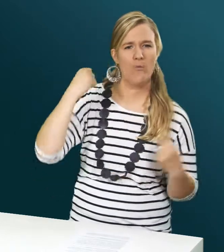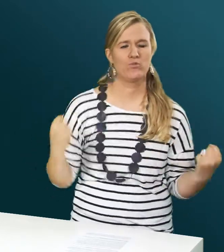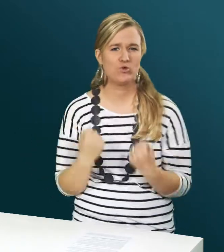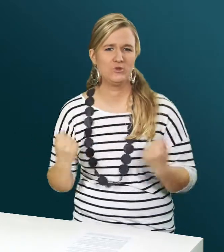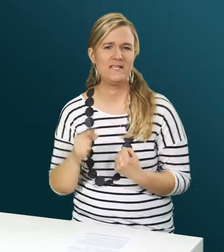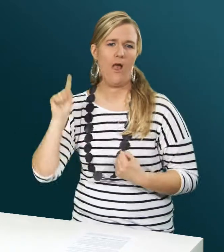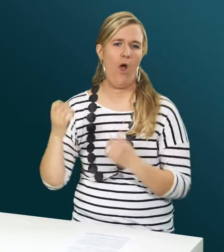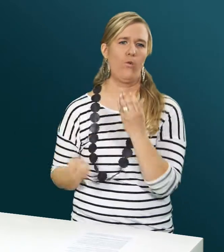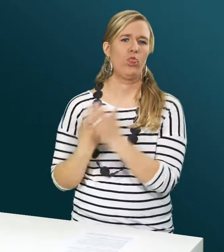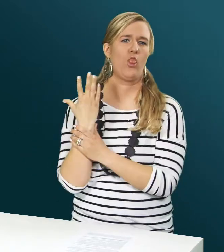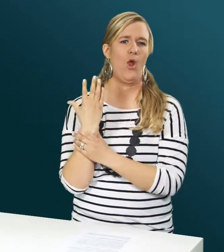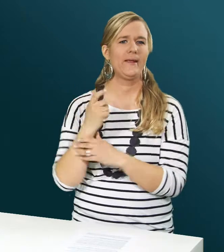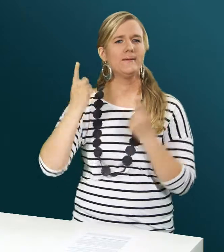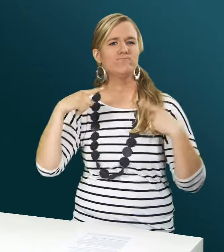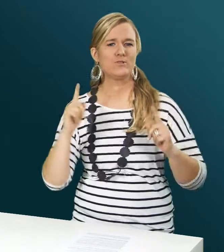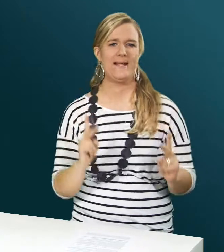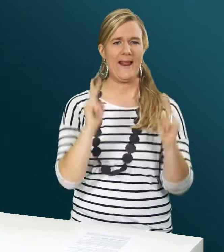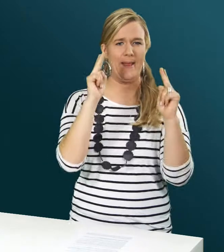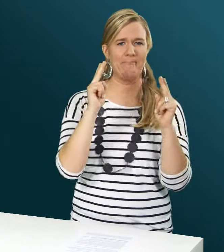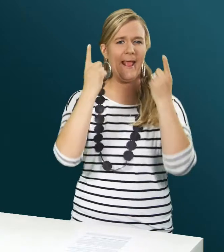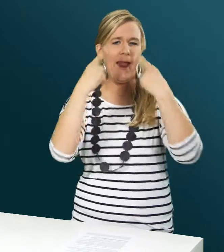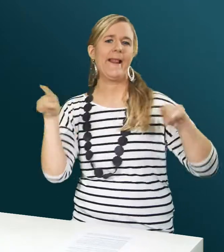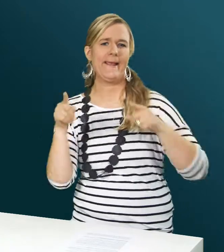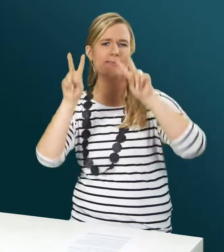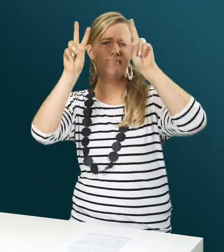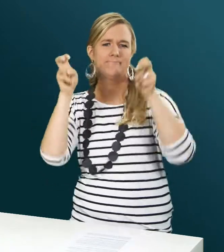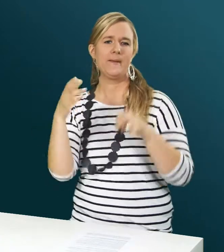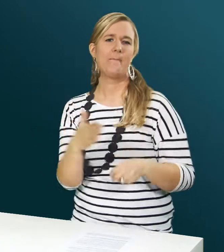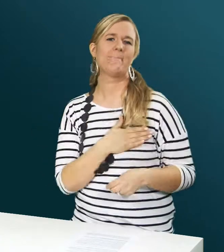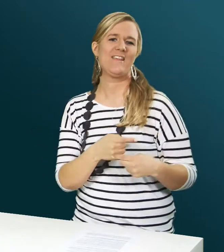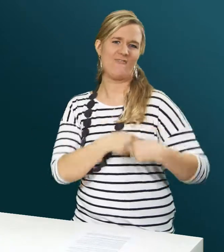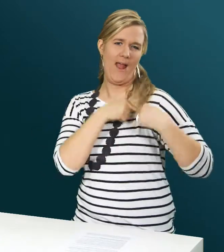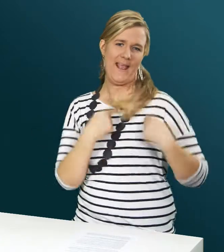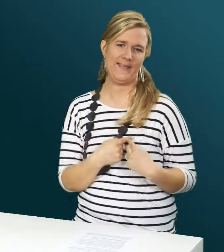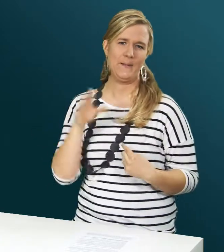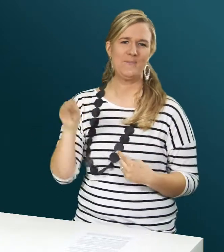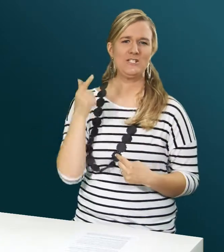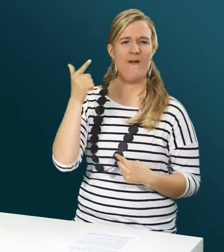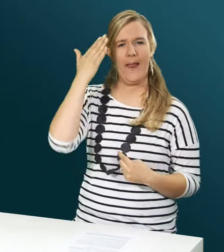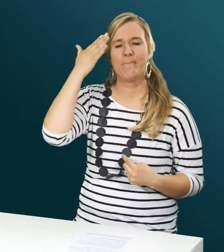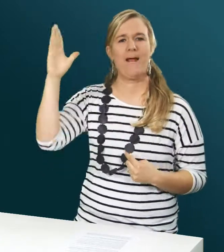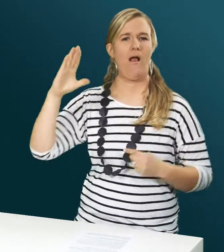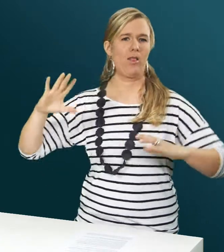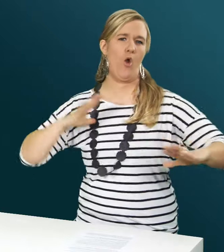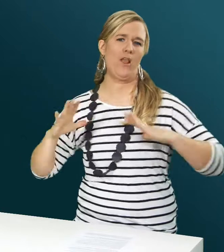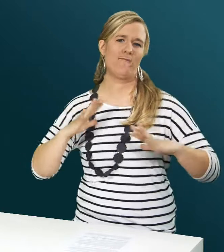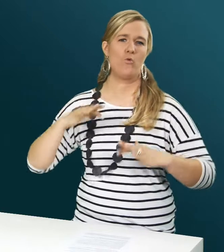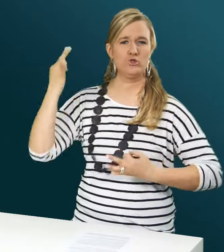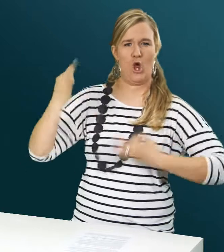So auch den neuen Musikclip zum Lied «My Valentine» mit den beiden bekannten Hollywood-Schauspielern